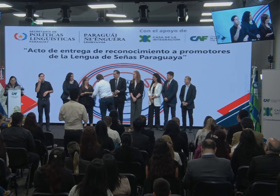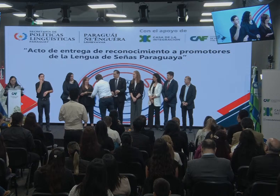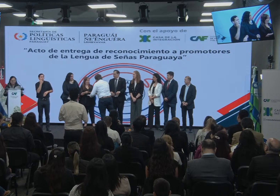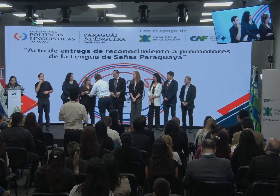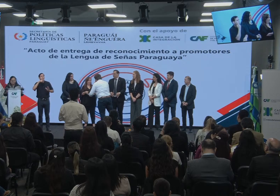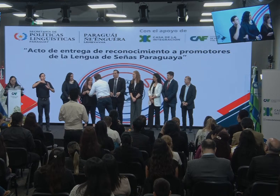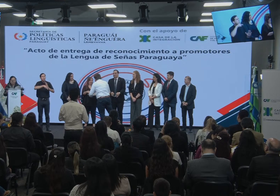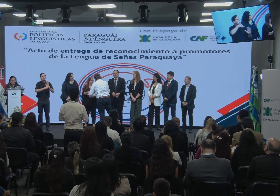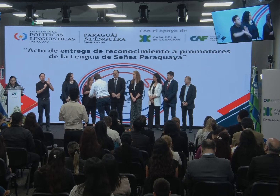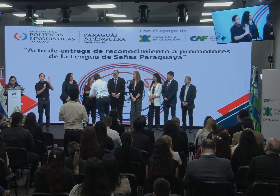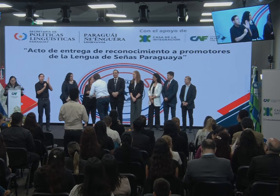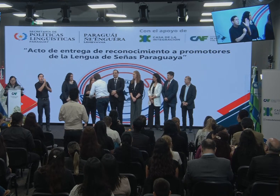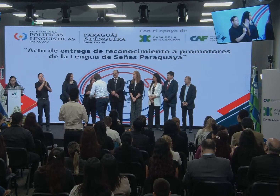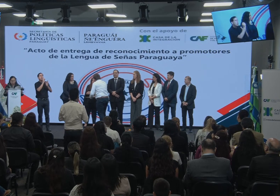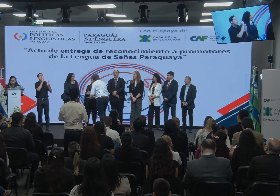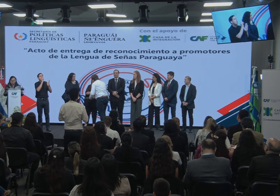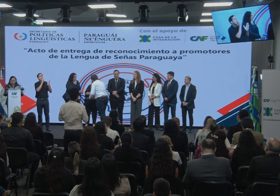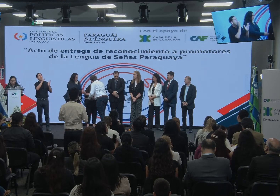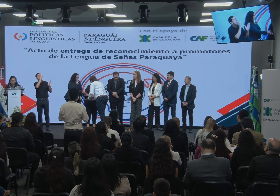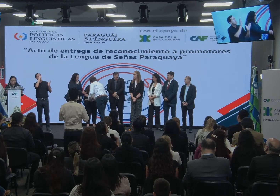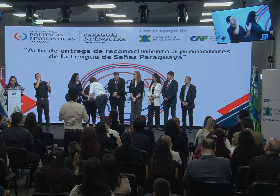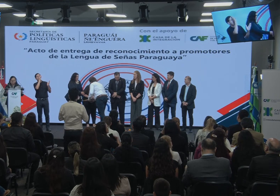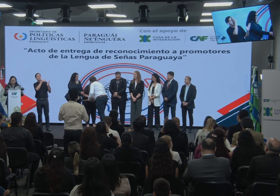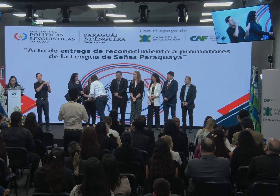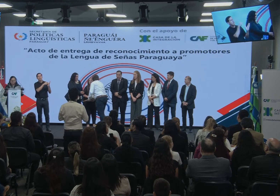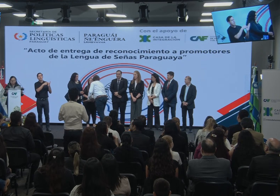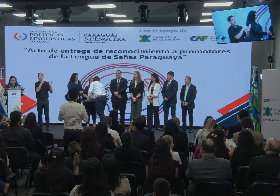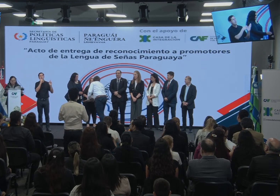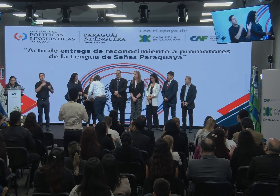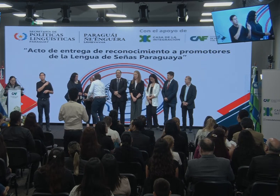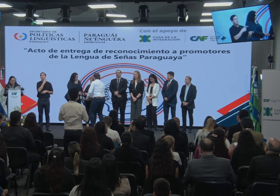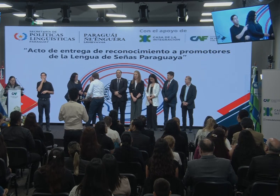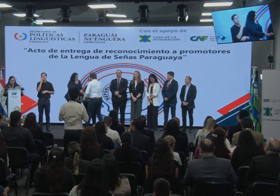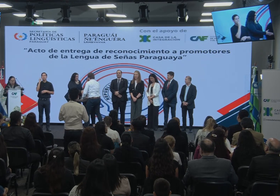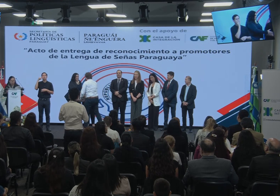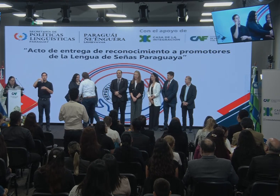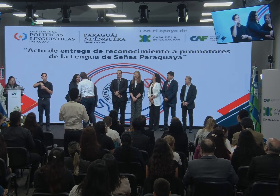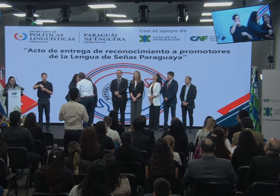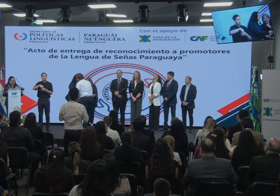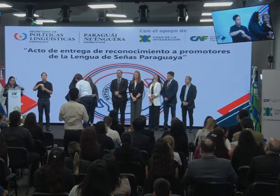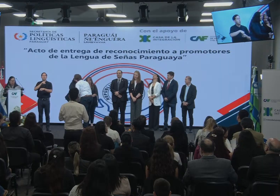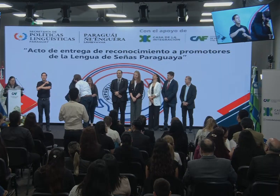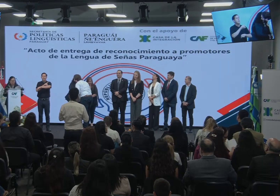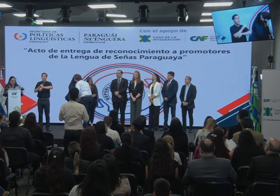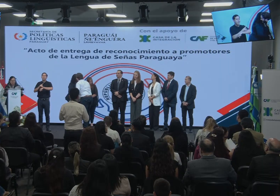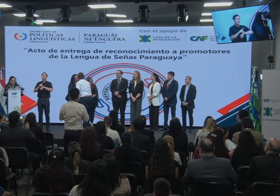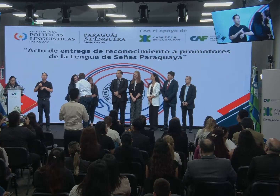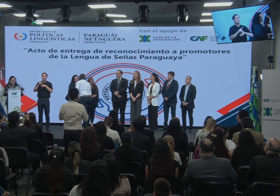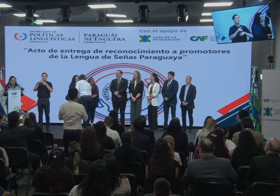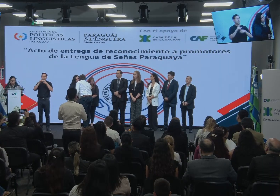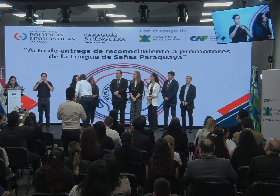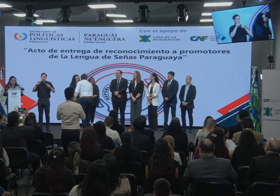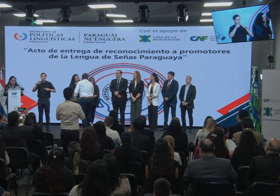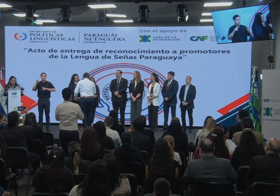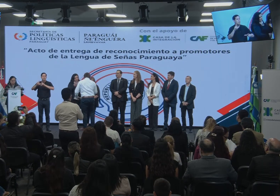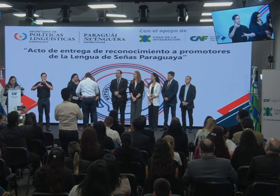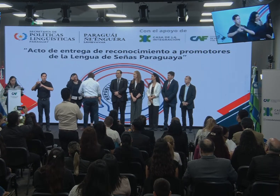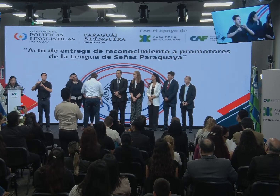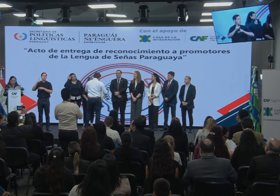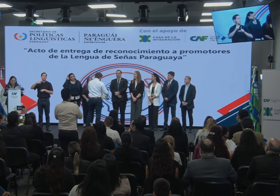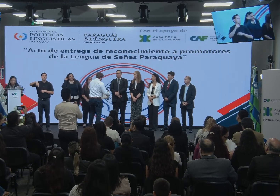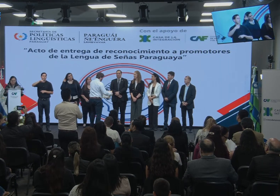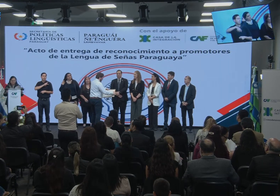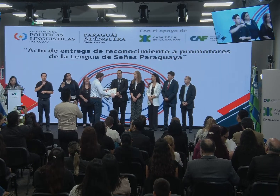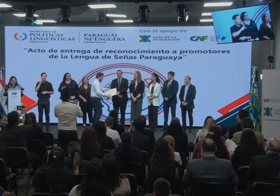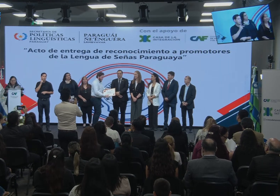vida. Apoya la inclusión y los derechos lingüísticos de las personas sordas. Entre sus logros